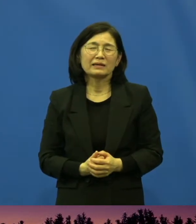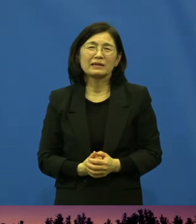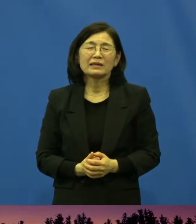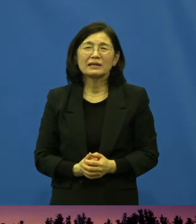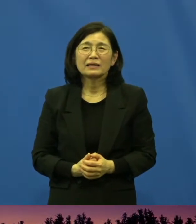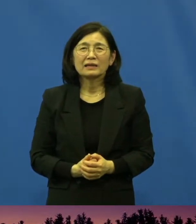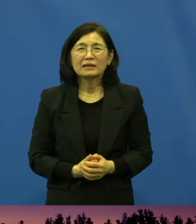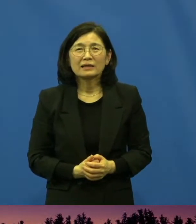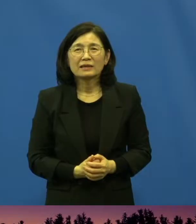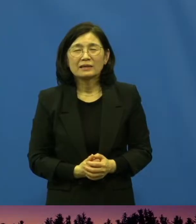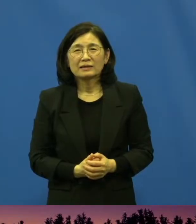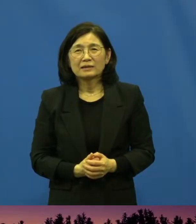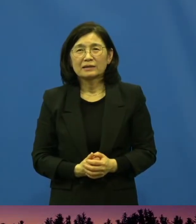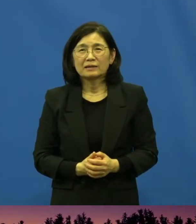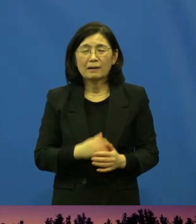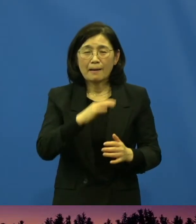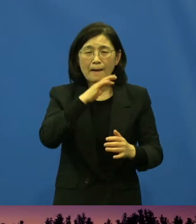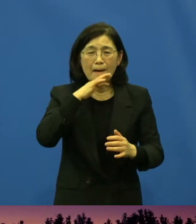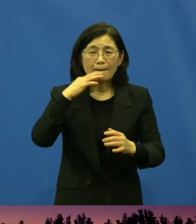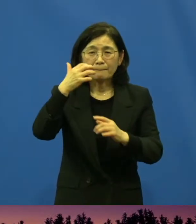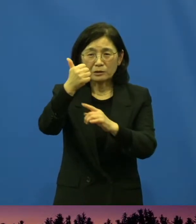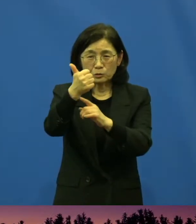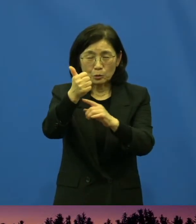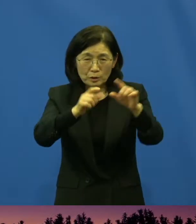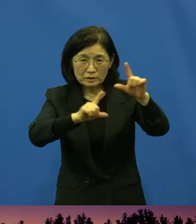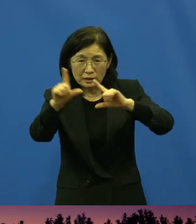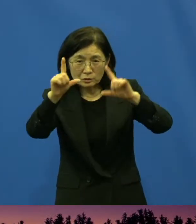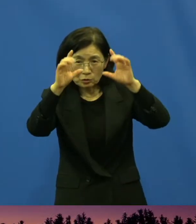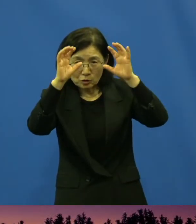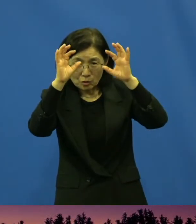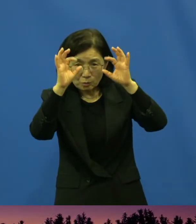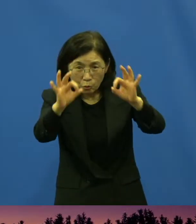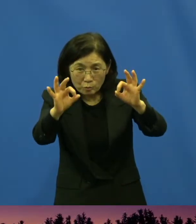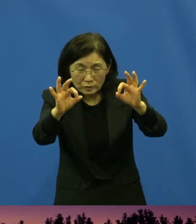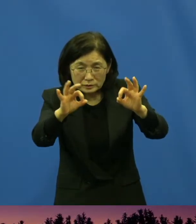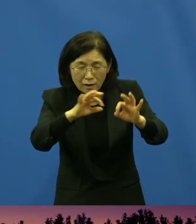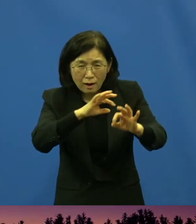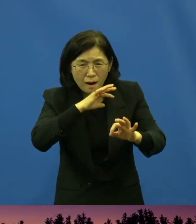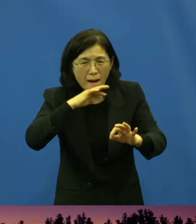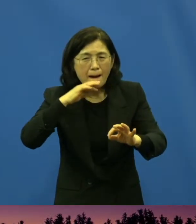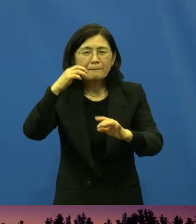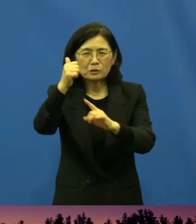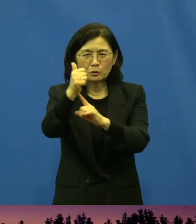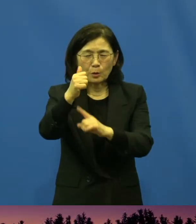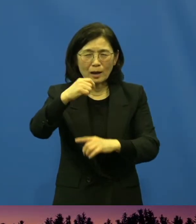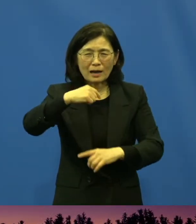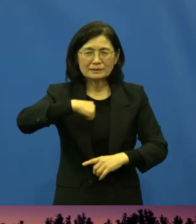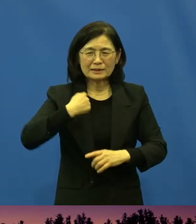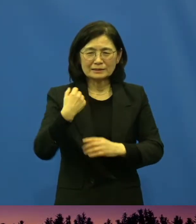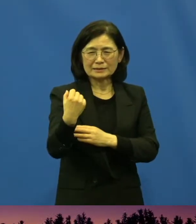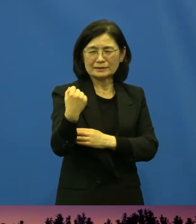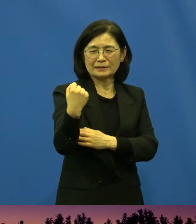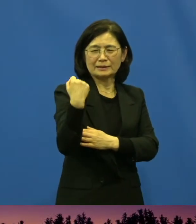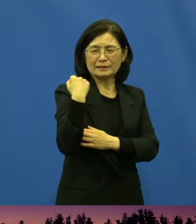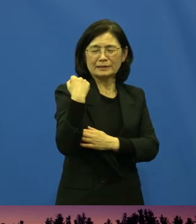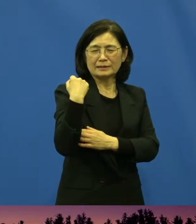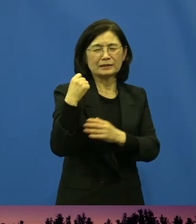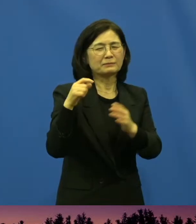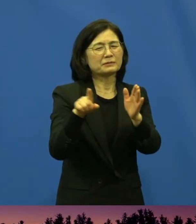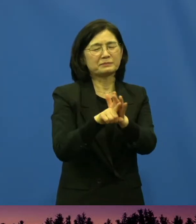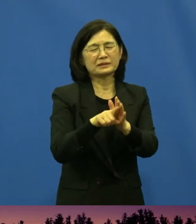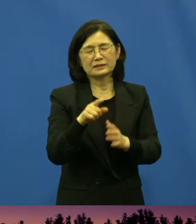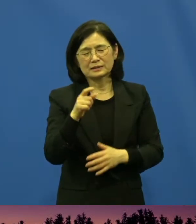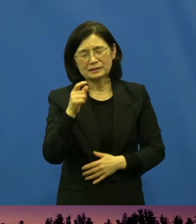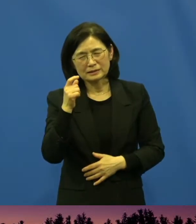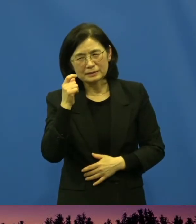여러분, 이런 베드로의 태도에서 뭘 느낍니까? 베드로는 이제 자신을 믿을 수 없다는 걸 알고 있는 거예요. 자기가